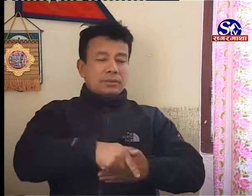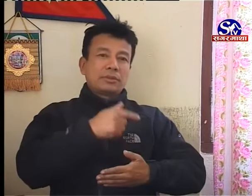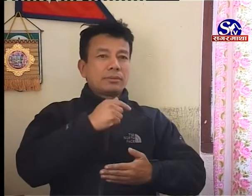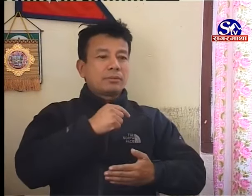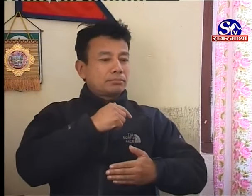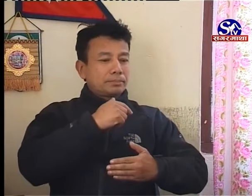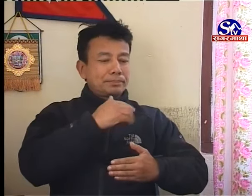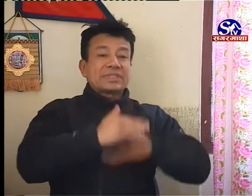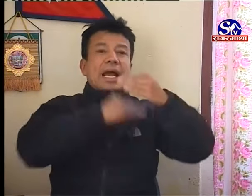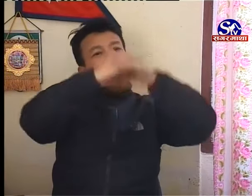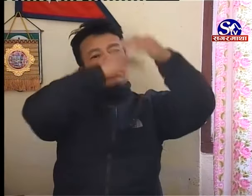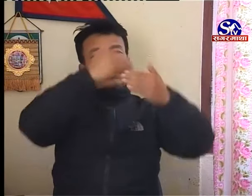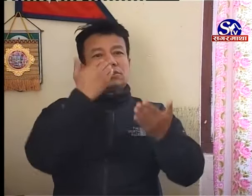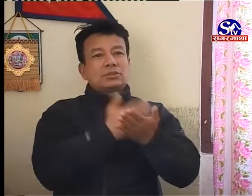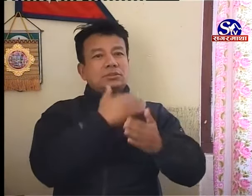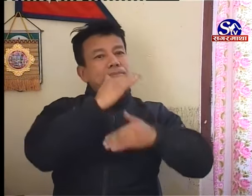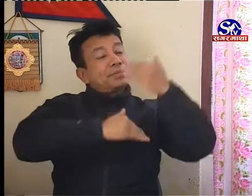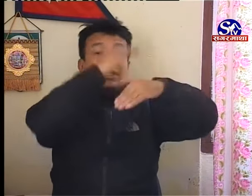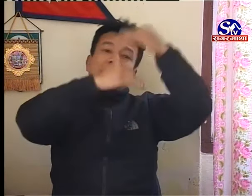विदेशीहरूले सहयोग गरेर नै आज विकास भएको छ,